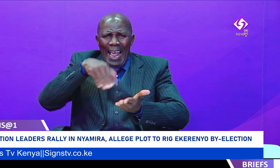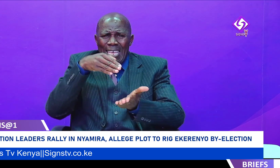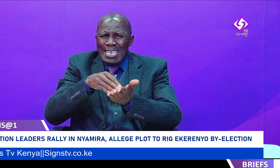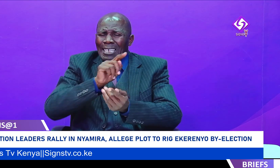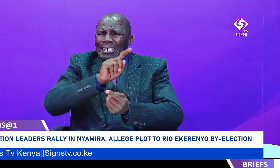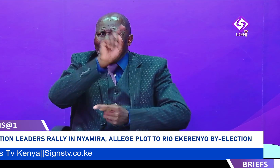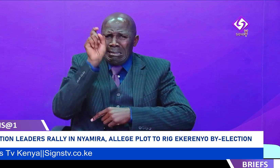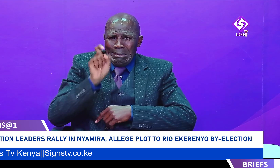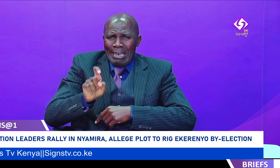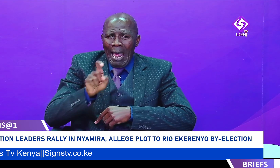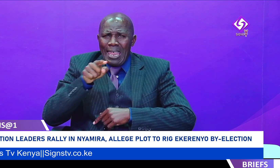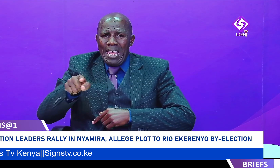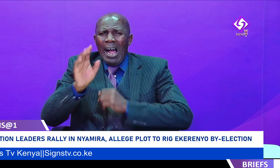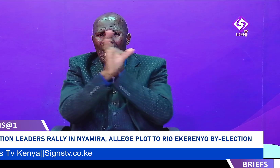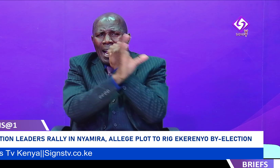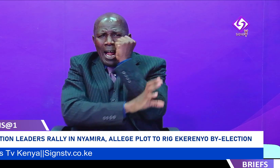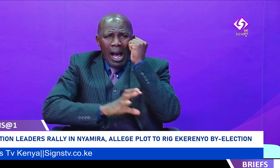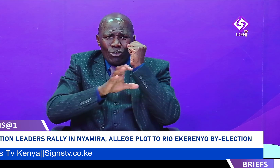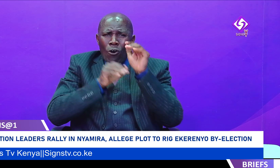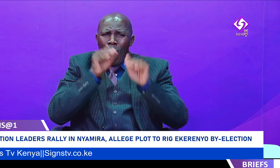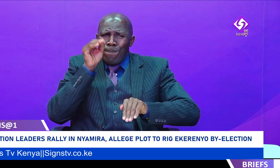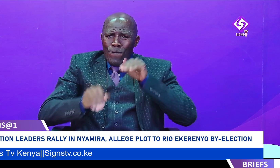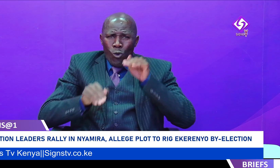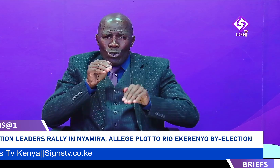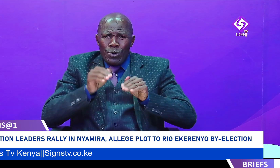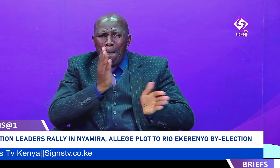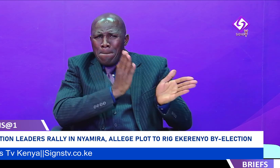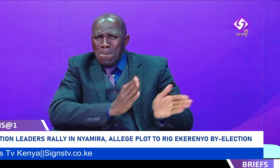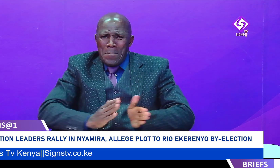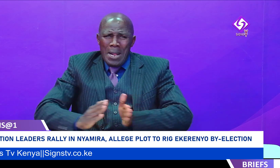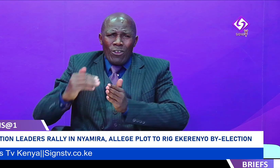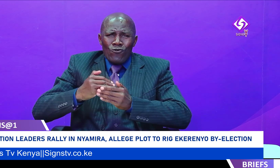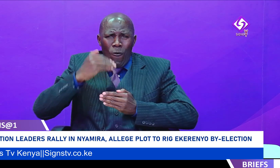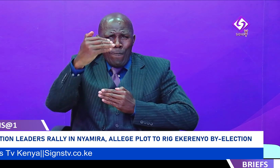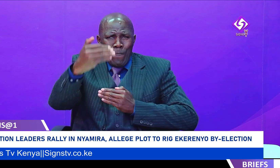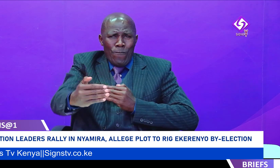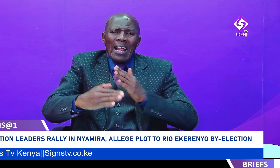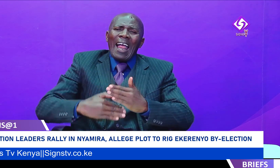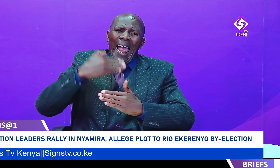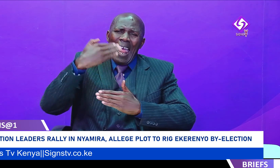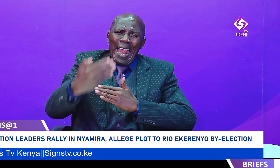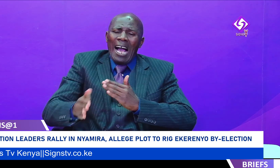of the country's electoral integrity ahead of the next general election.